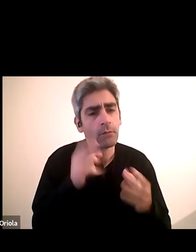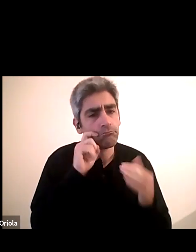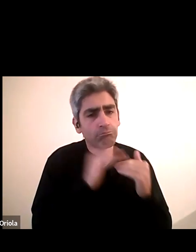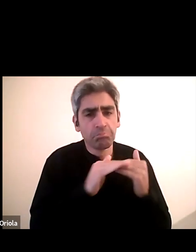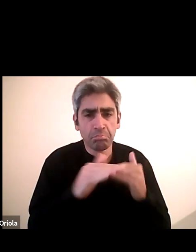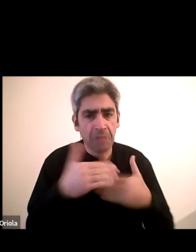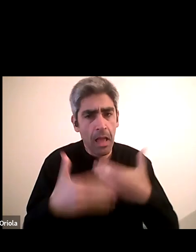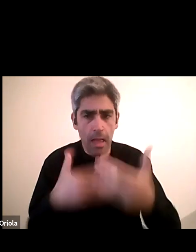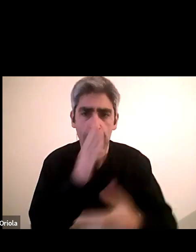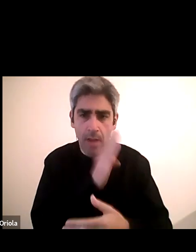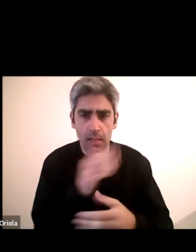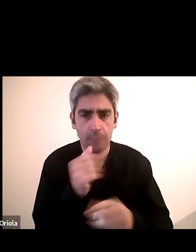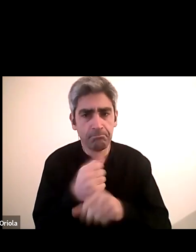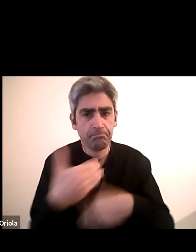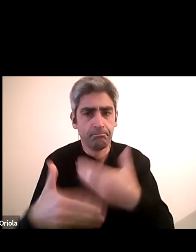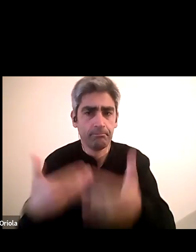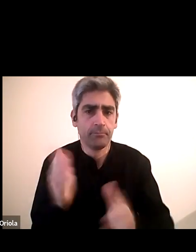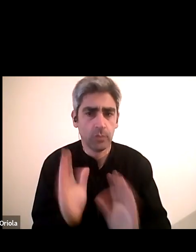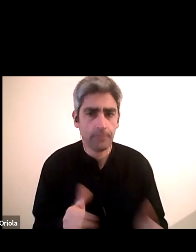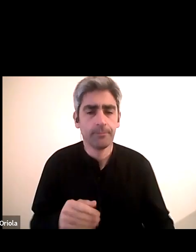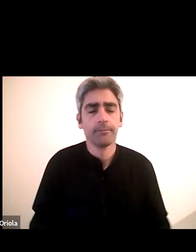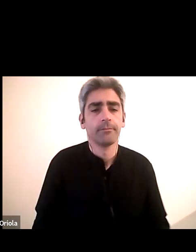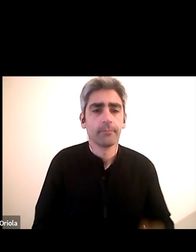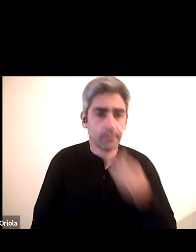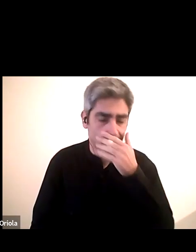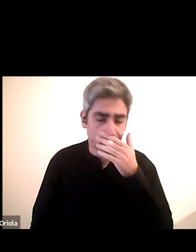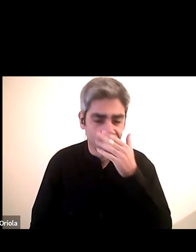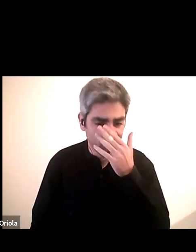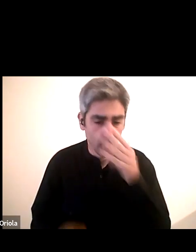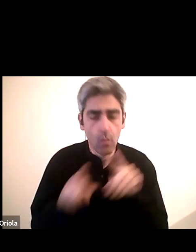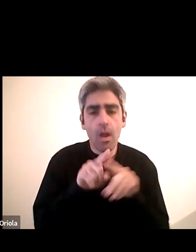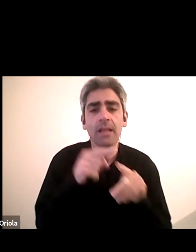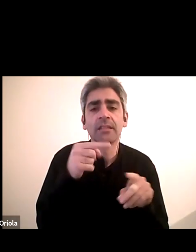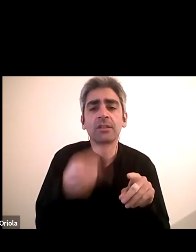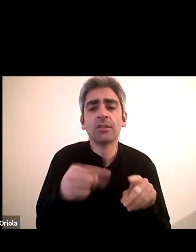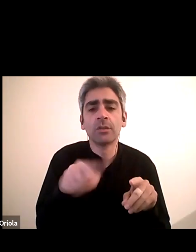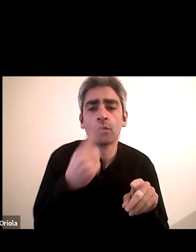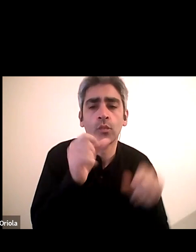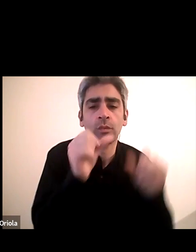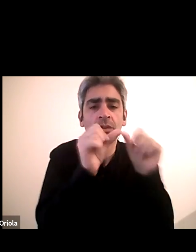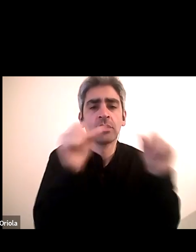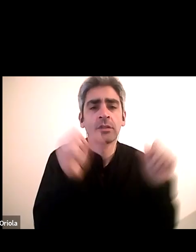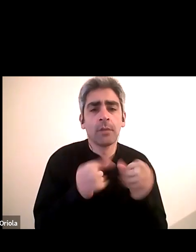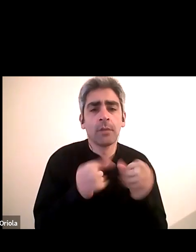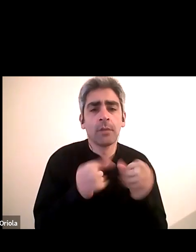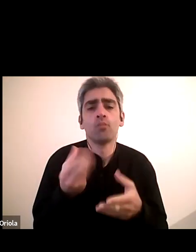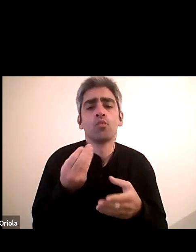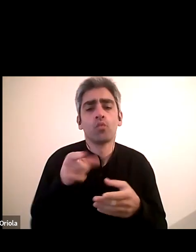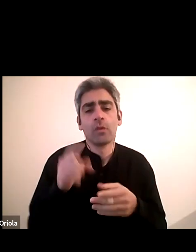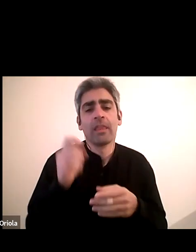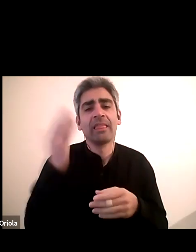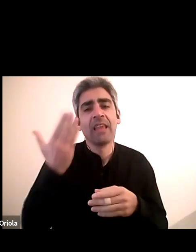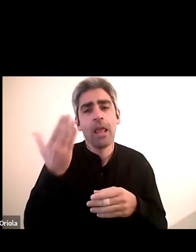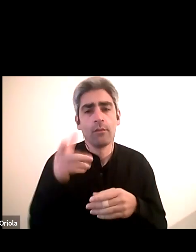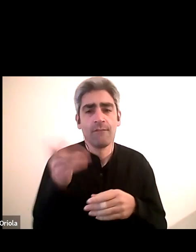E existe, tal como existe um sistema que ajudou muito ao direito, este sistema é um sistema do